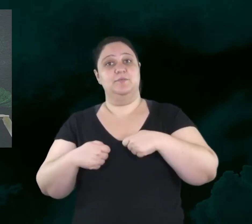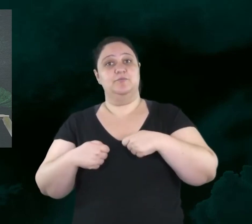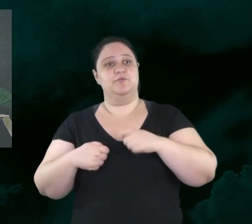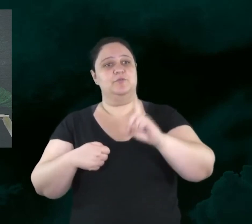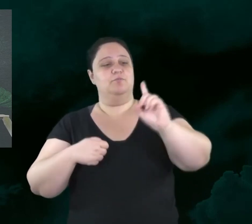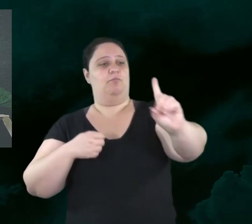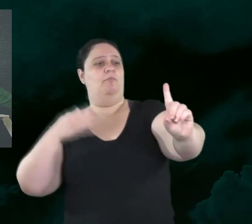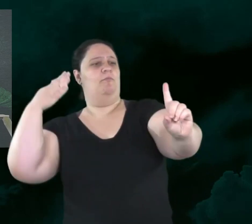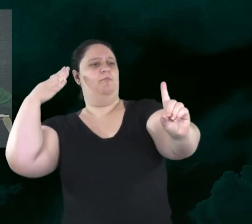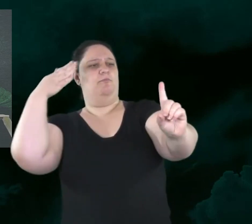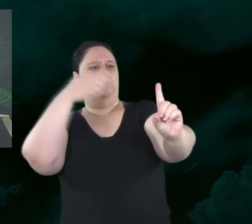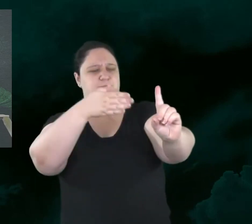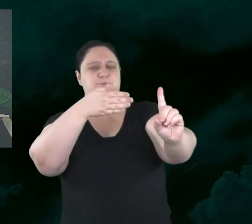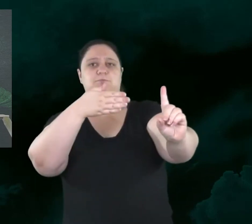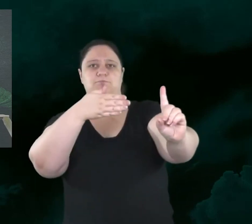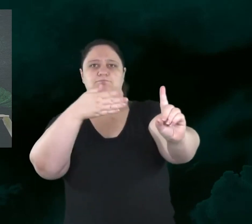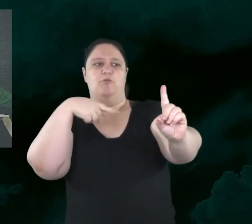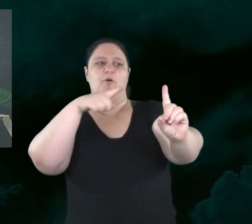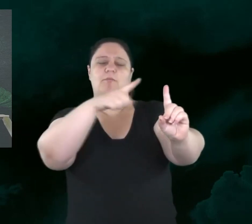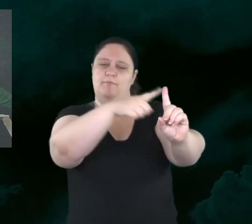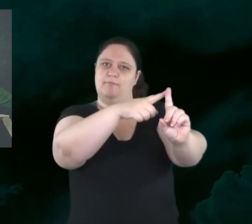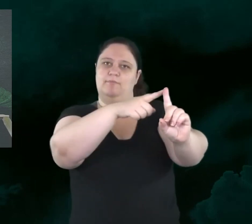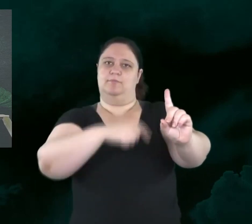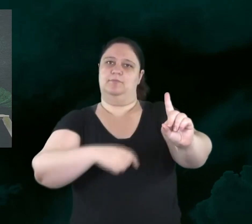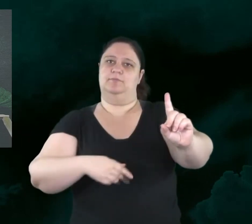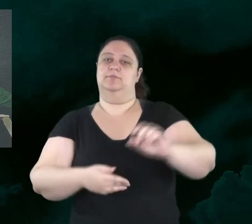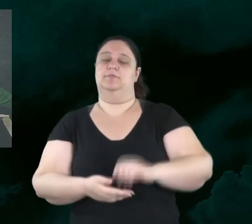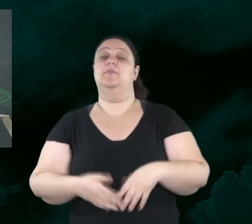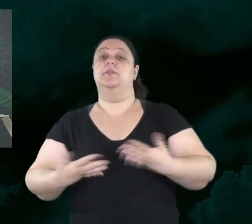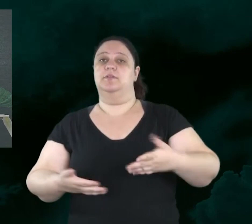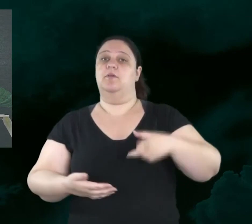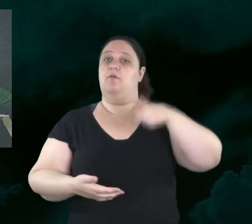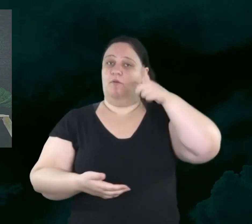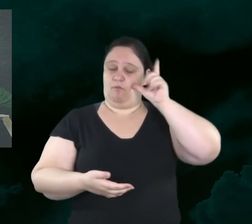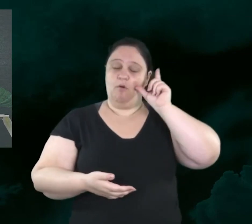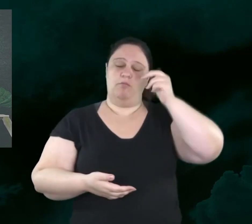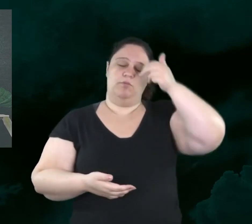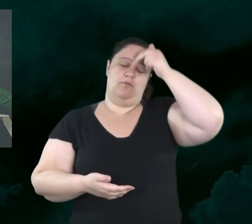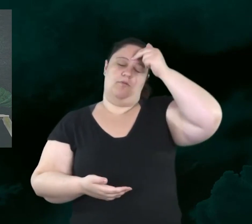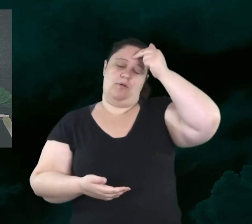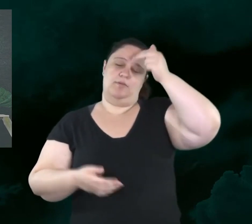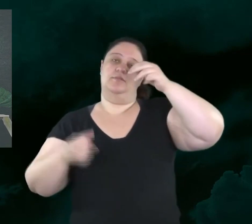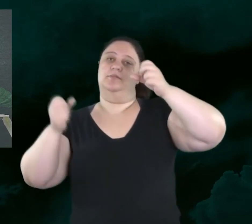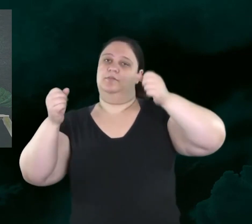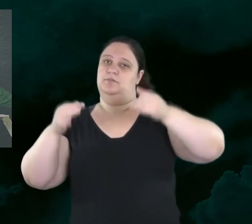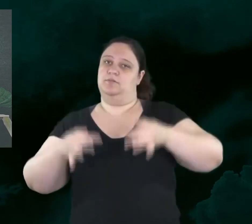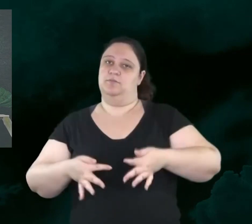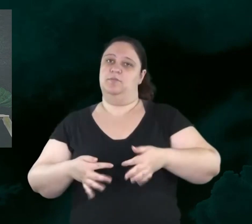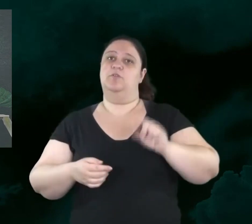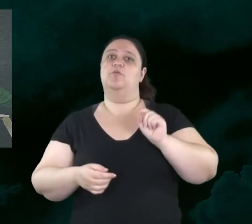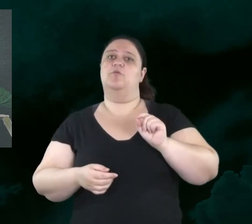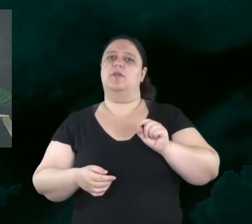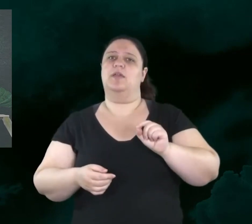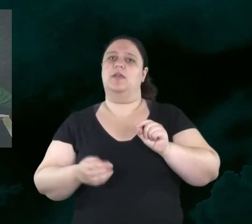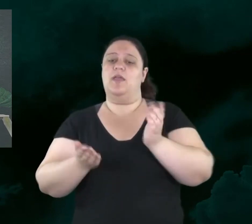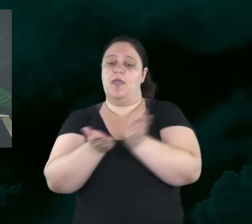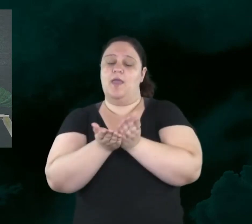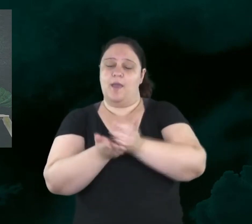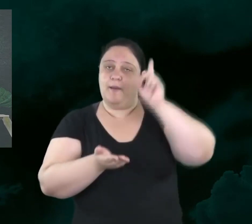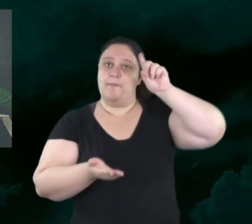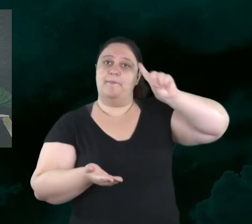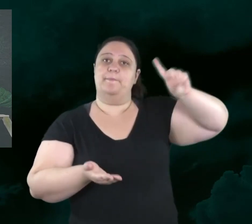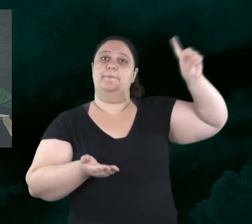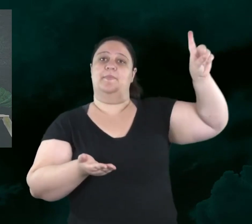a referência, queridos irmãos, ontem irmão Ezra disse muito bem, a referência é a palavra de Deus como